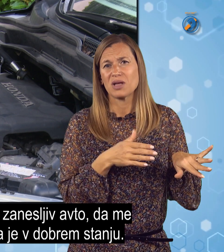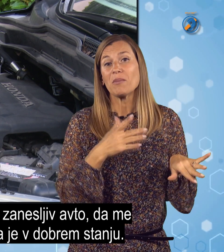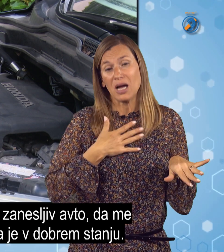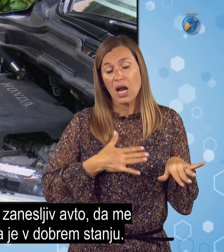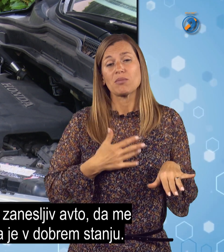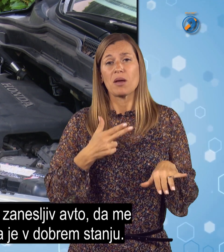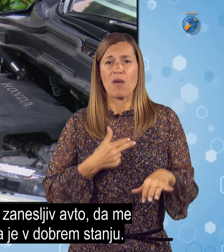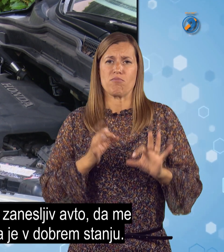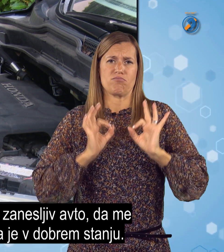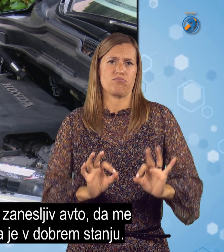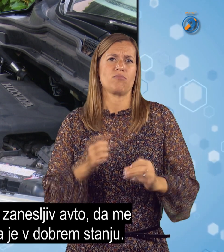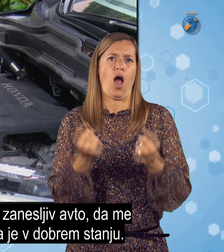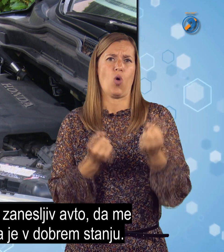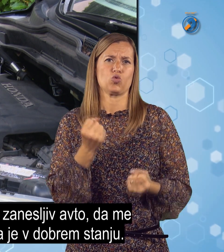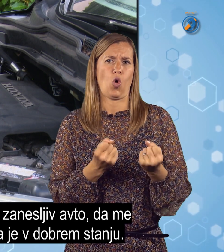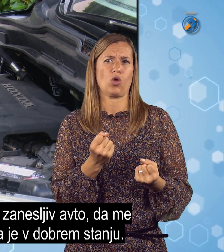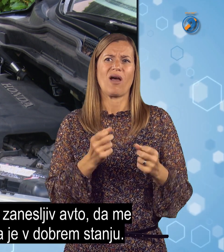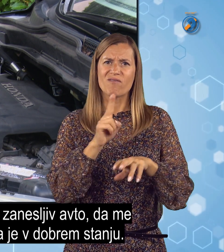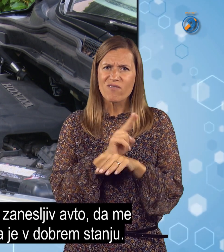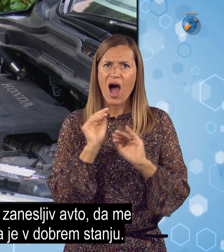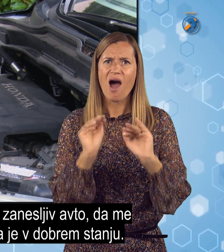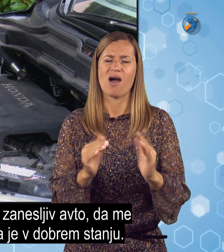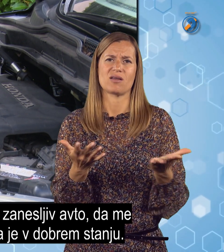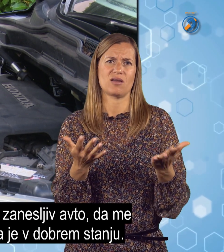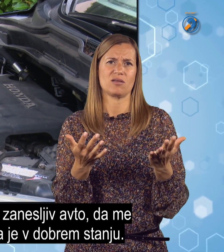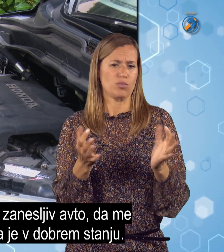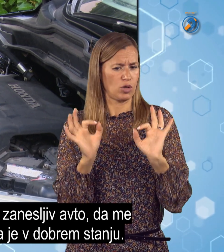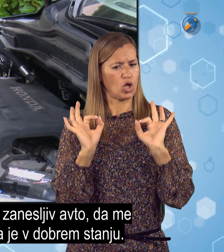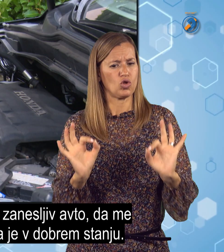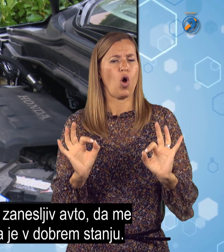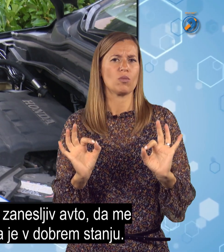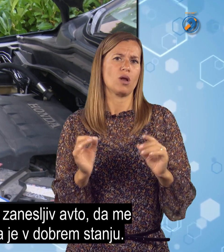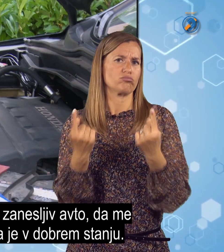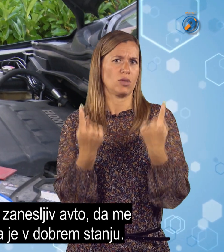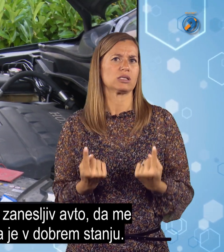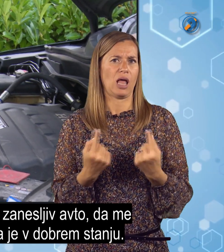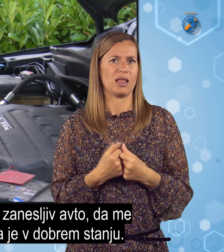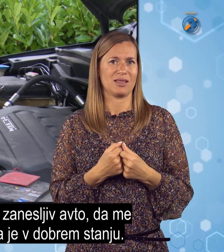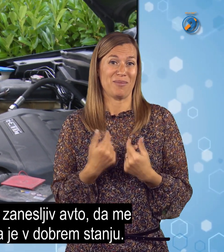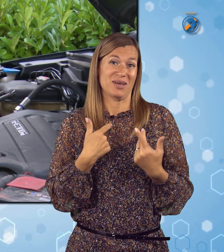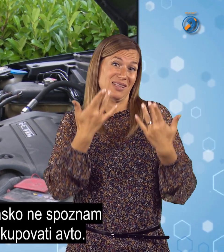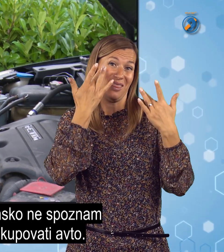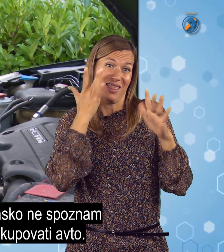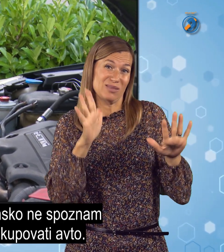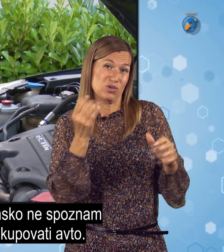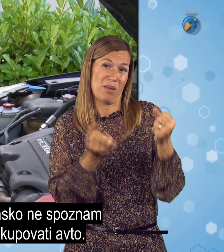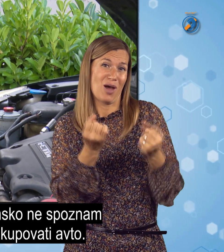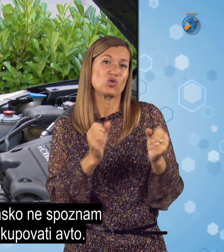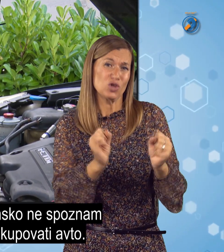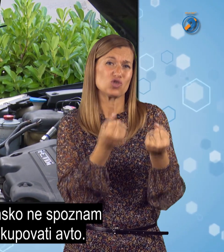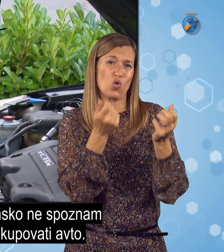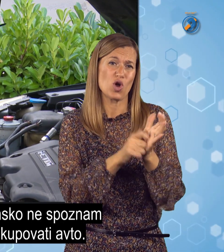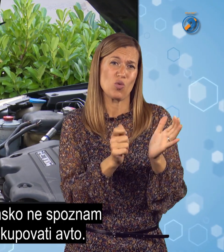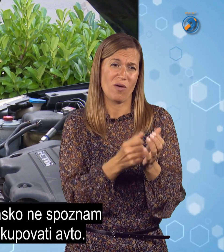rad vozim pa zanesljiv avto, da me nekam pripelje, pa da je koliko toka, v dobrem stanju. Ampak dejansko se ne spoznam in mi je